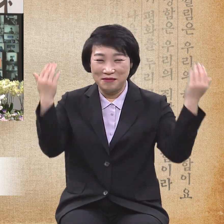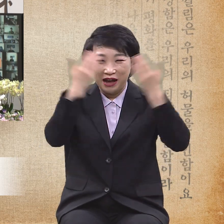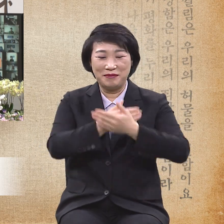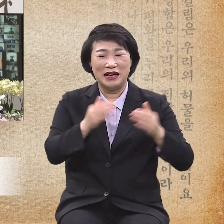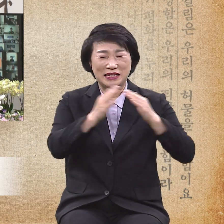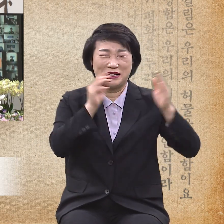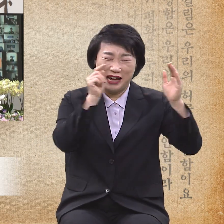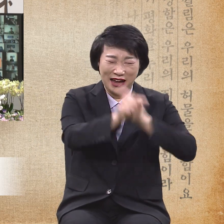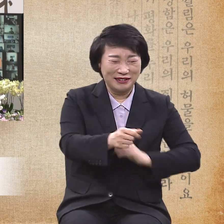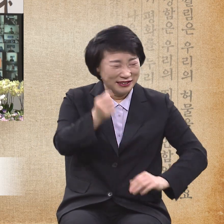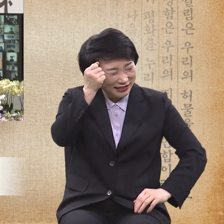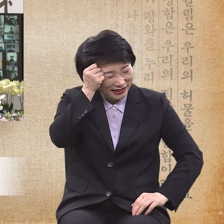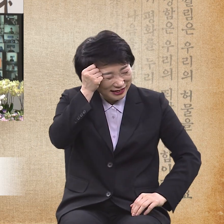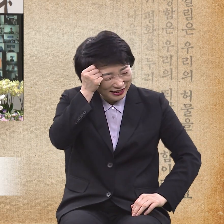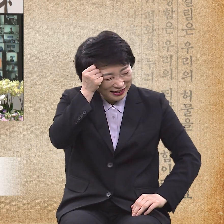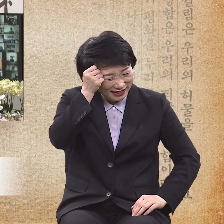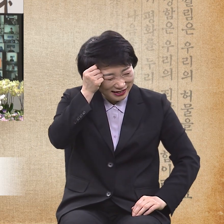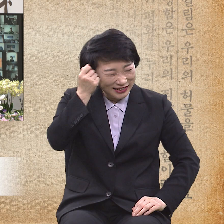온 마음속에